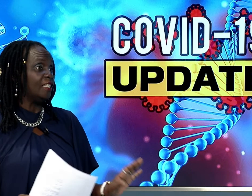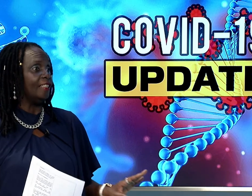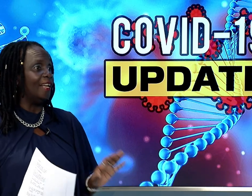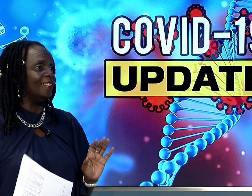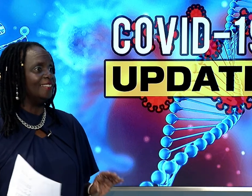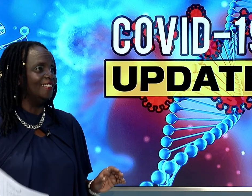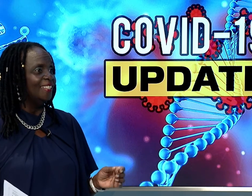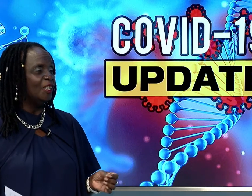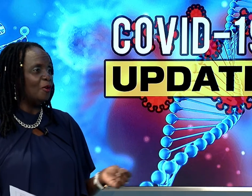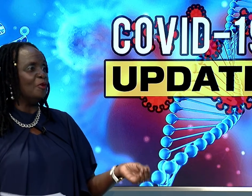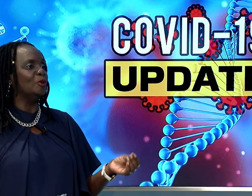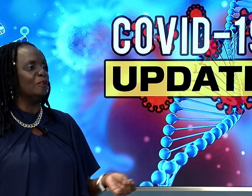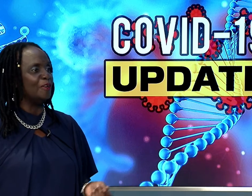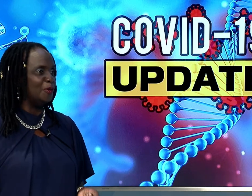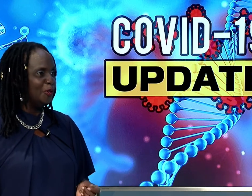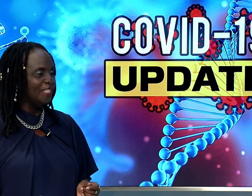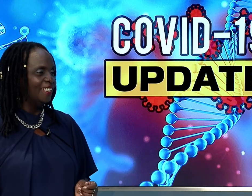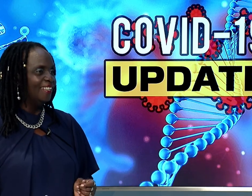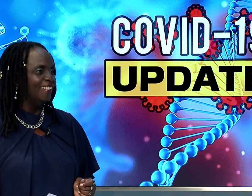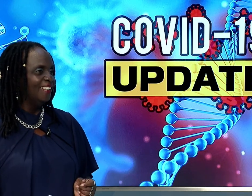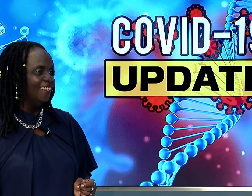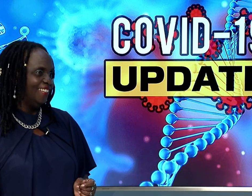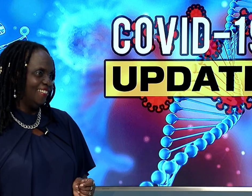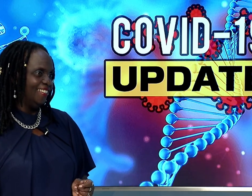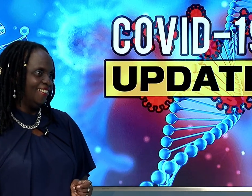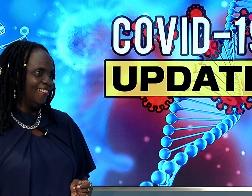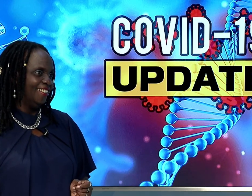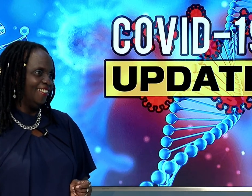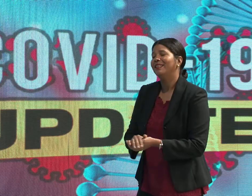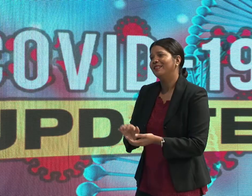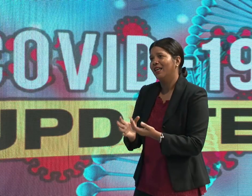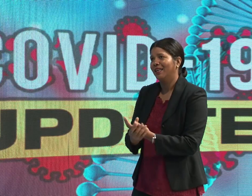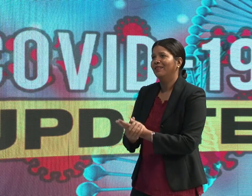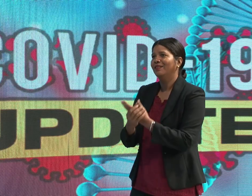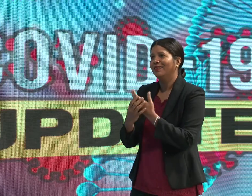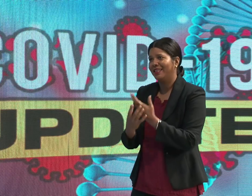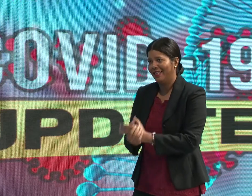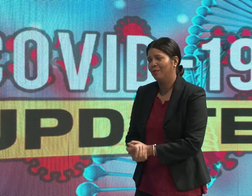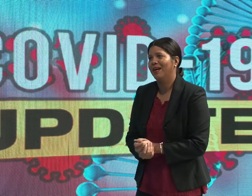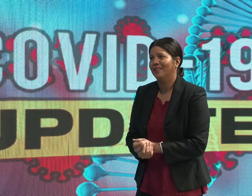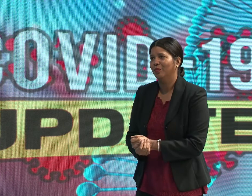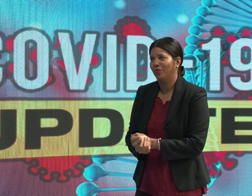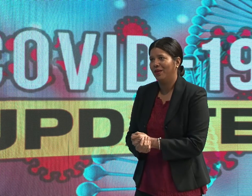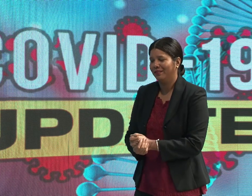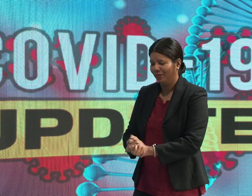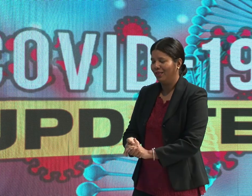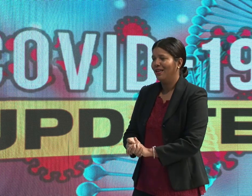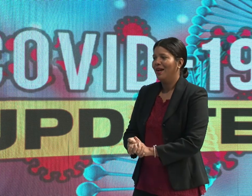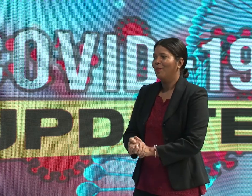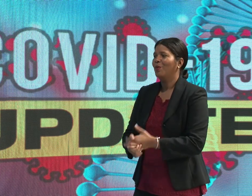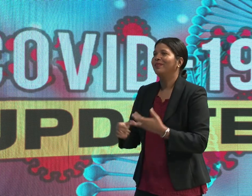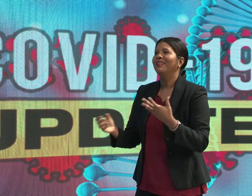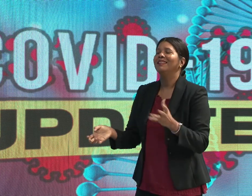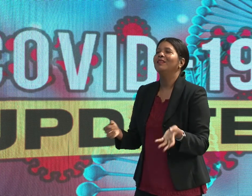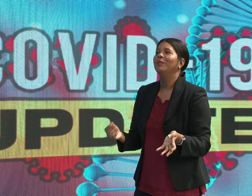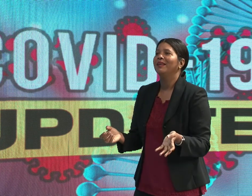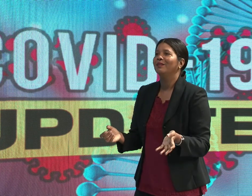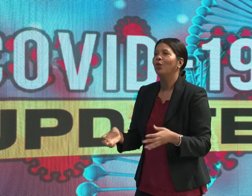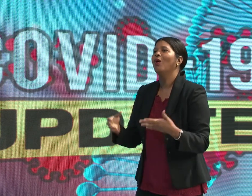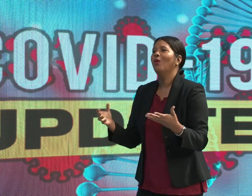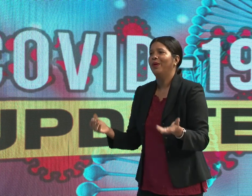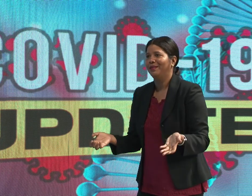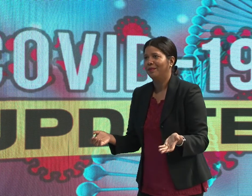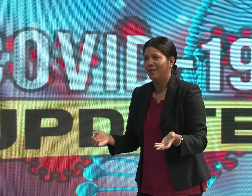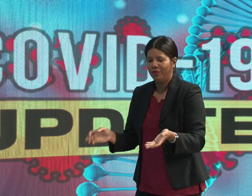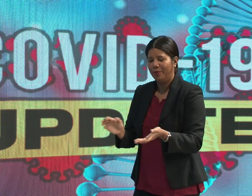Of was dat al een gewoonte eigenlijk, van... Eigenlijk, op de lagere school hebben we geleerd dat je handen regelmatig moet wassen, toch? Maar we zijn dat niet meer